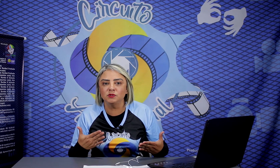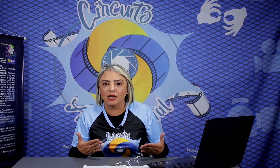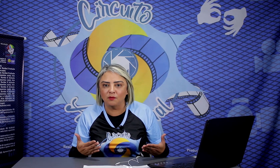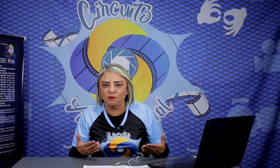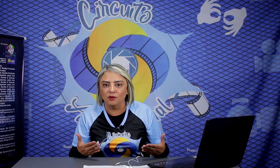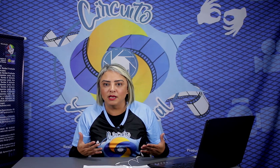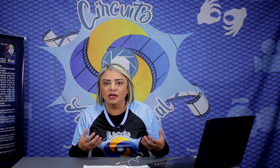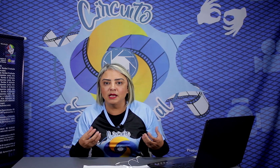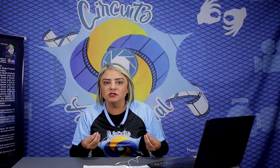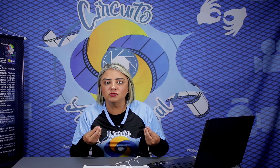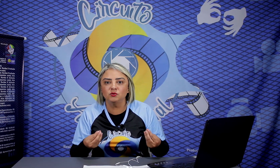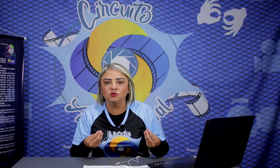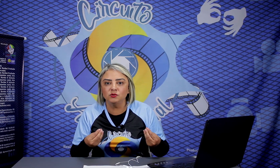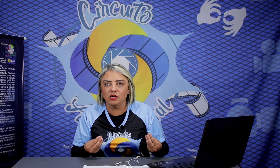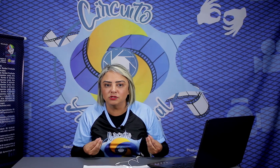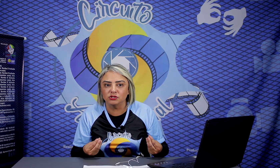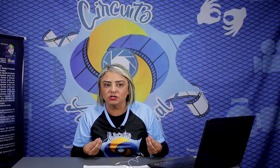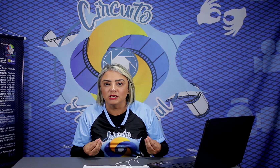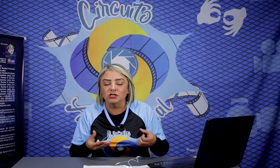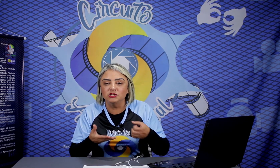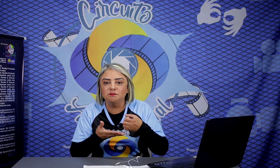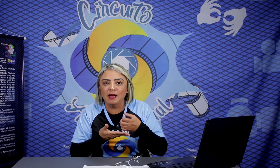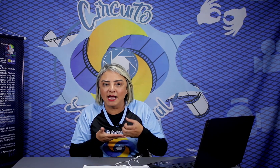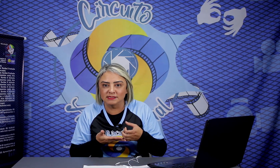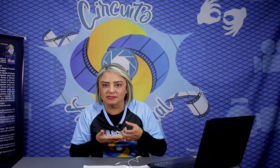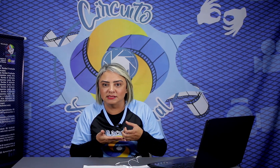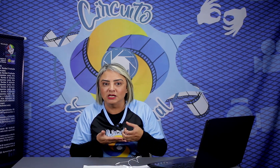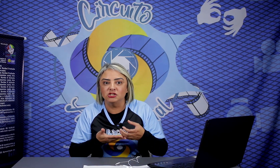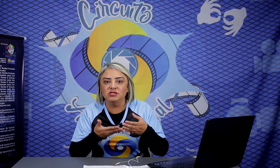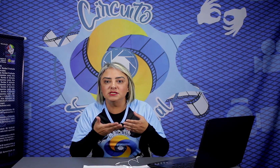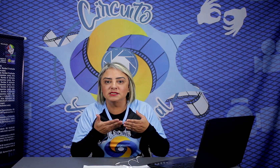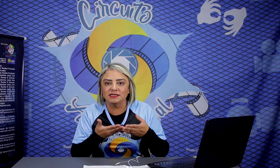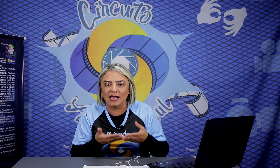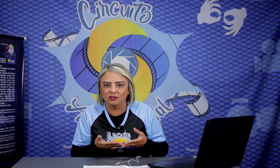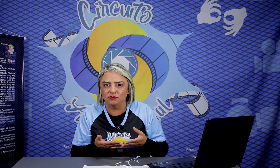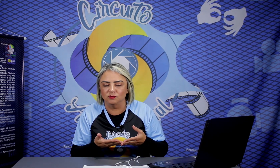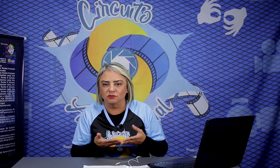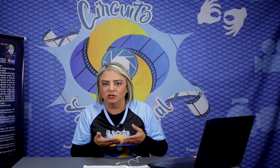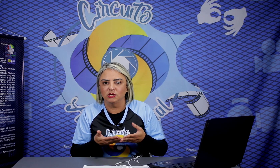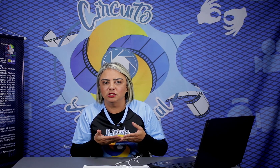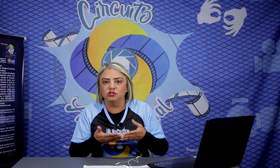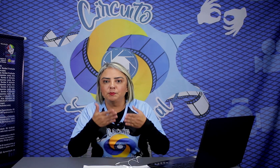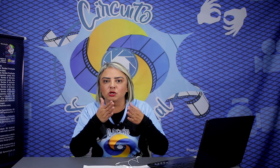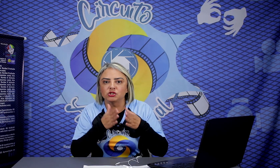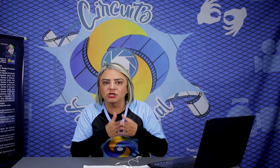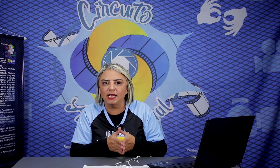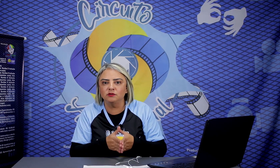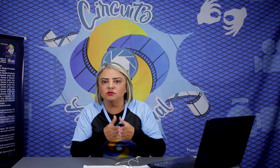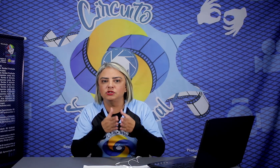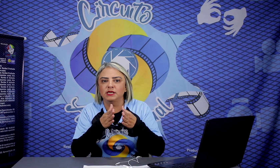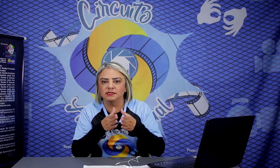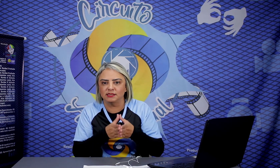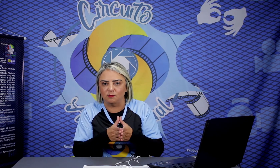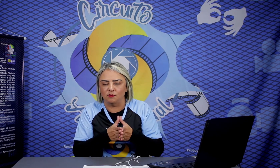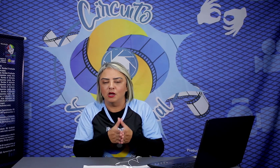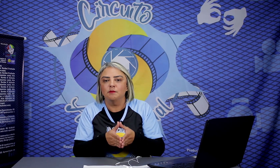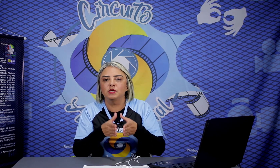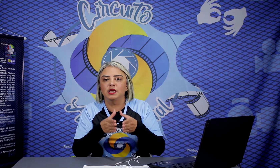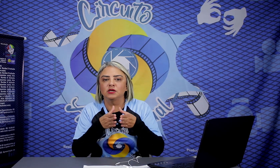estrutural, estruturante, de base, de Estado, de projeto de nação, porque a